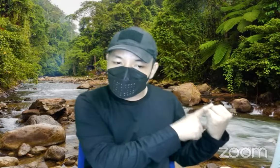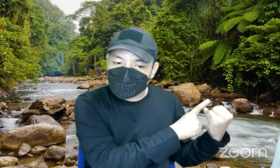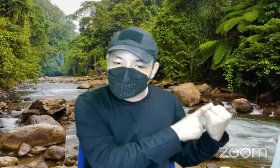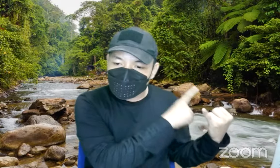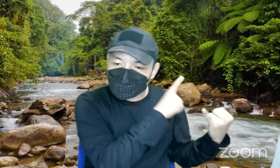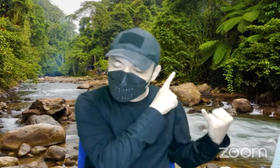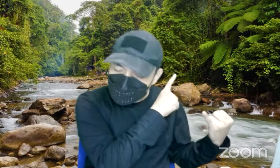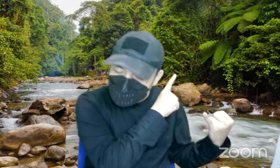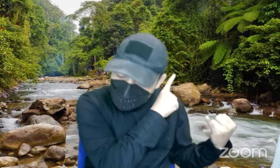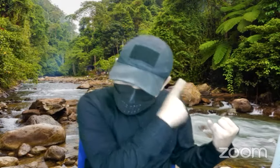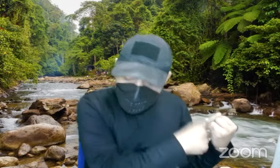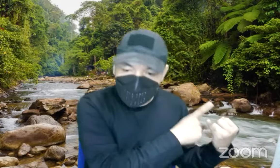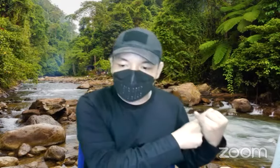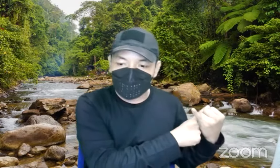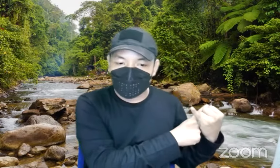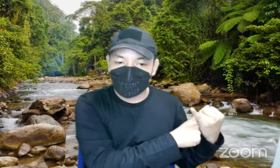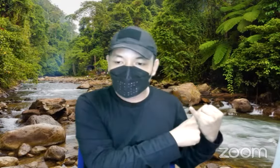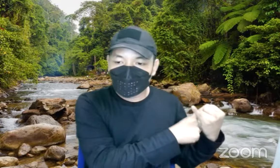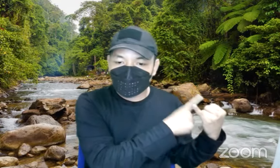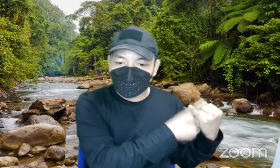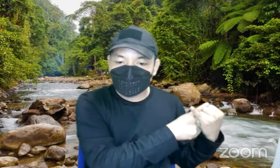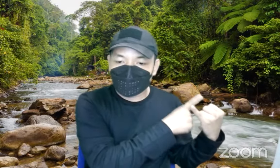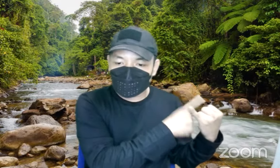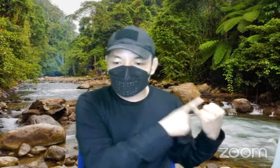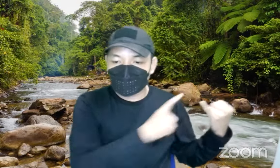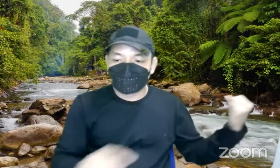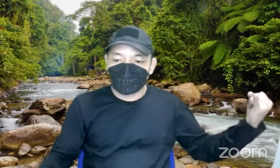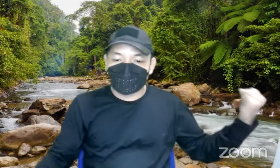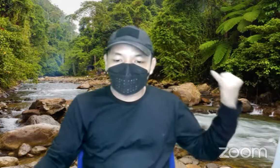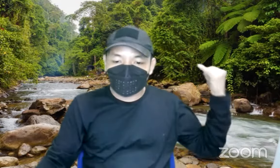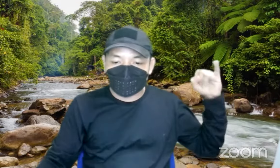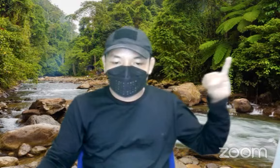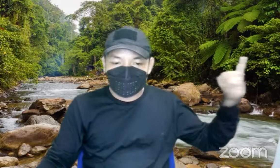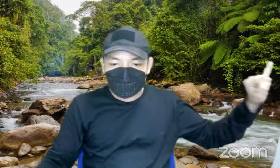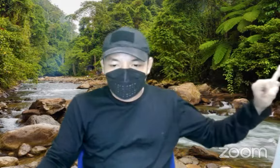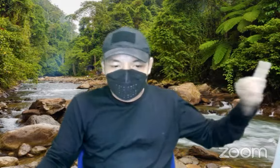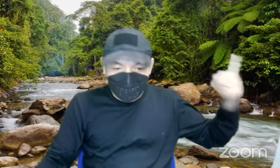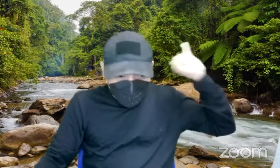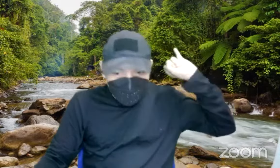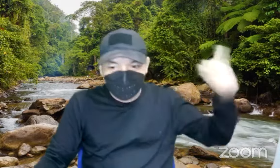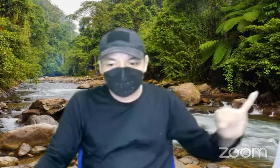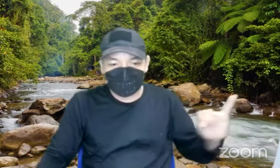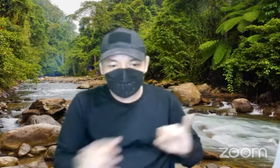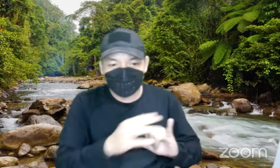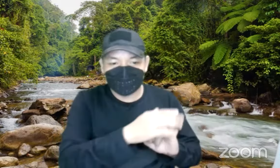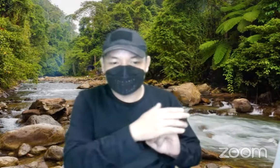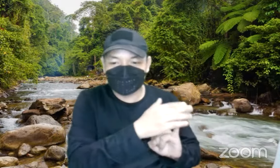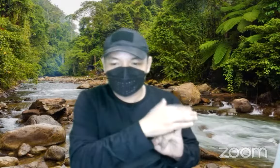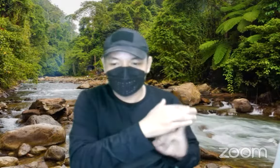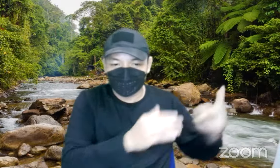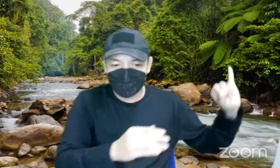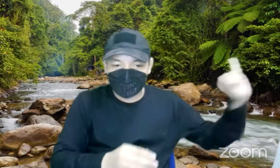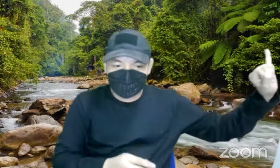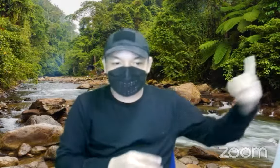က်ရစီတဲ့အခြေအနေဖြစ်သွားပါတယ်နော်ဒါဟာတစ်ချက်နော်အခက်မသိရင်ဒီတရက်နေ့တွင်မှာကိုတော့မတက်သိသွားနိုင်တယ်စိတ်တက်ကြပြီးတော့ရှေ့တန်း